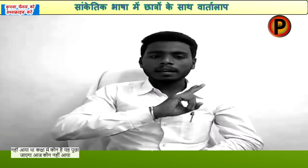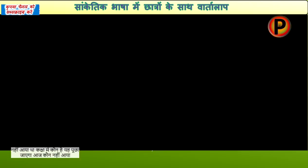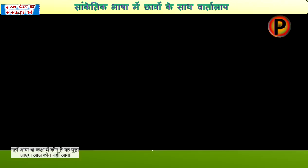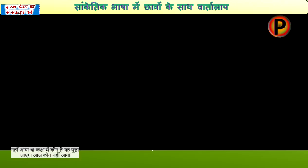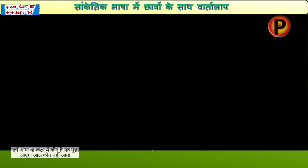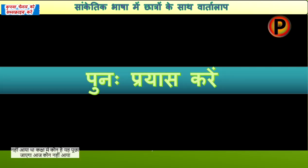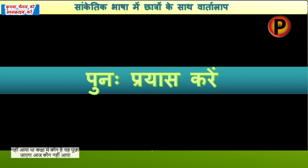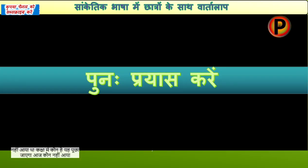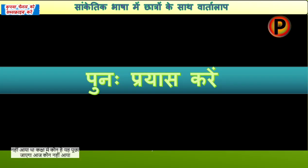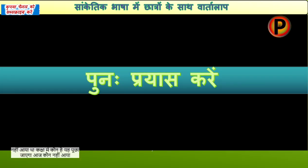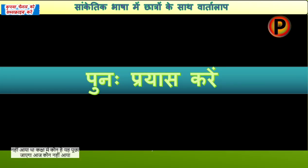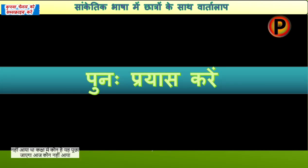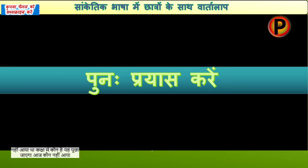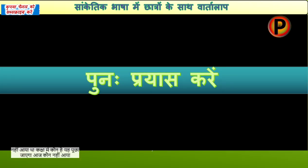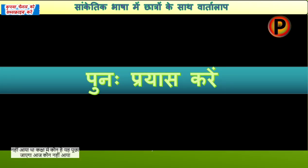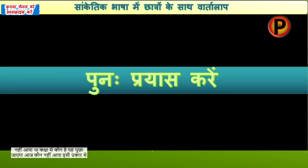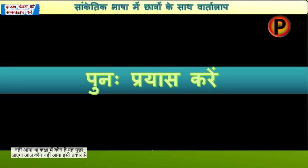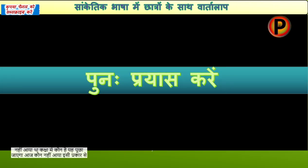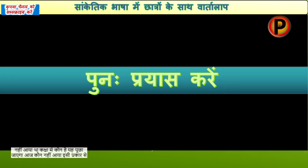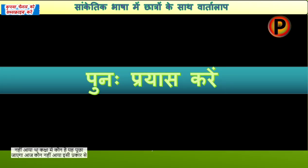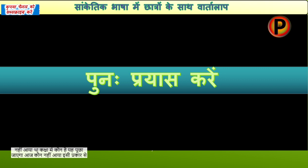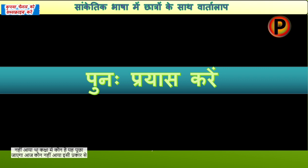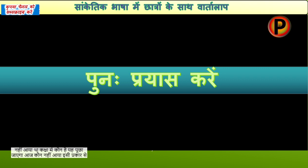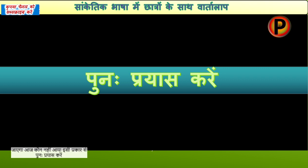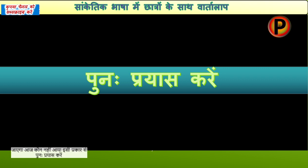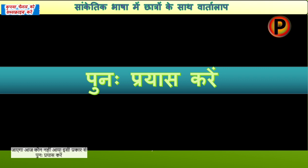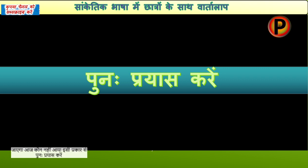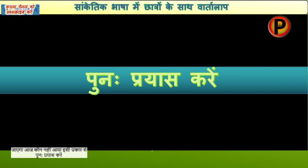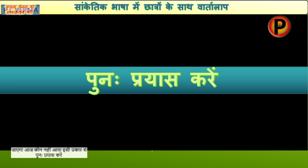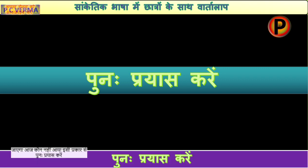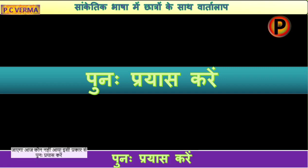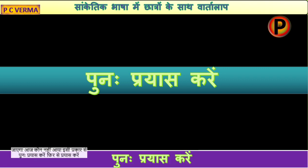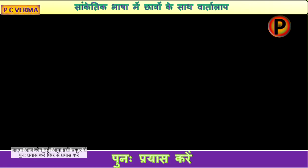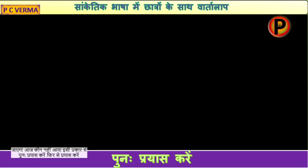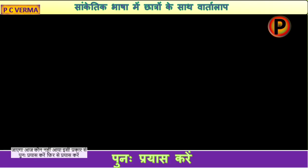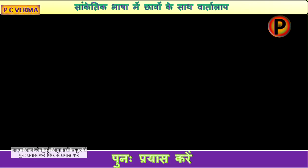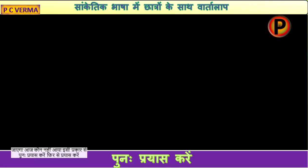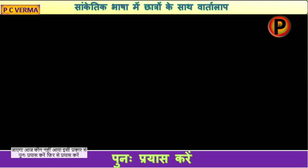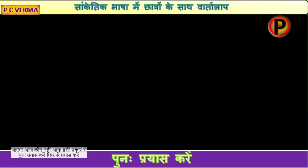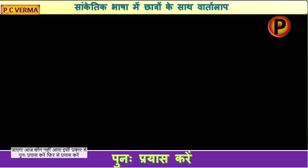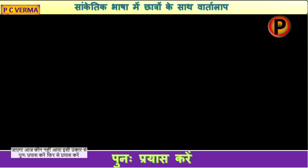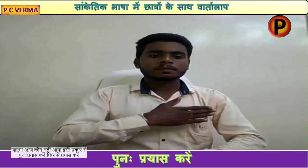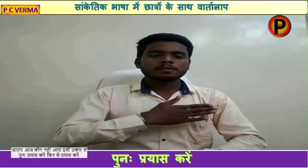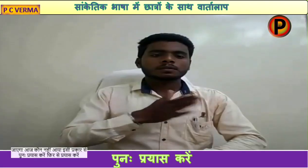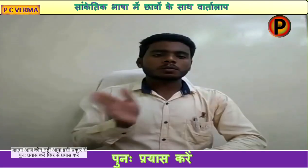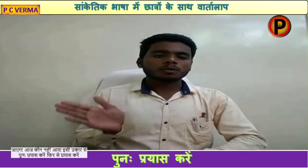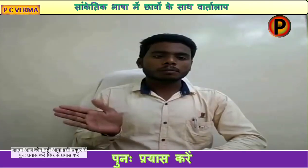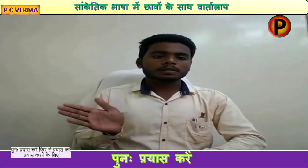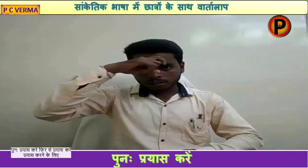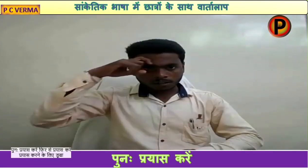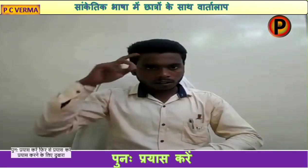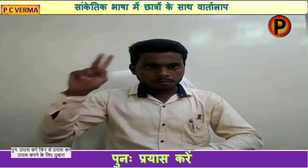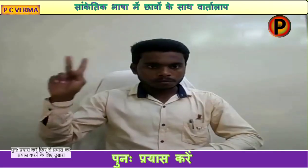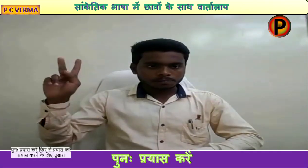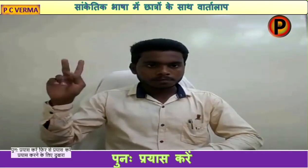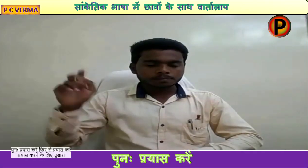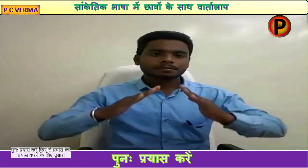होगा। इसी प्रकार से पुनः प्रयास करें, फिर से प्रयास करें, पुनः प्रयास करने के लिए दोबारा